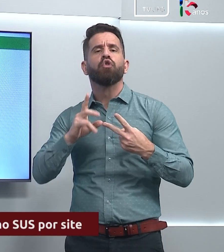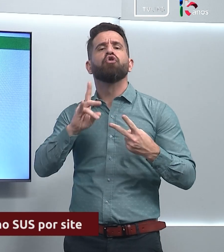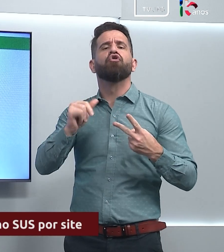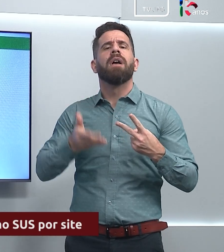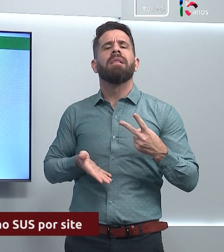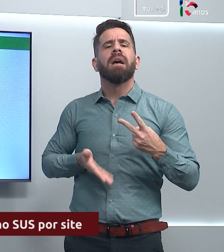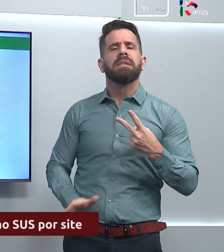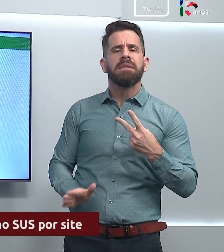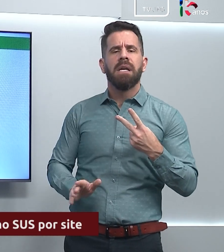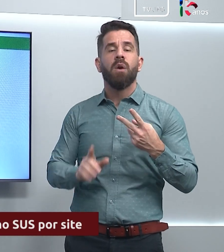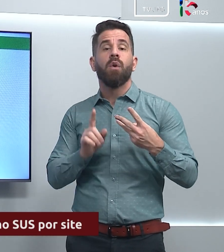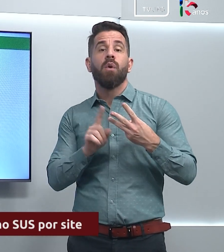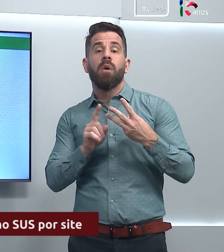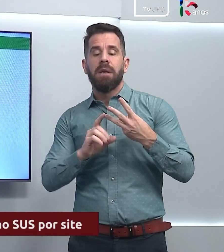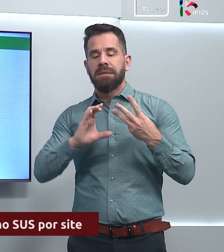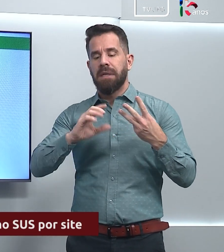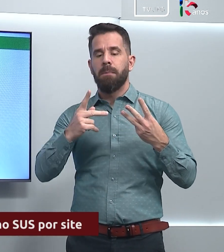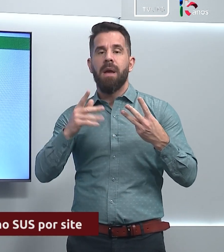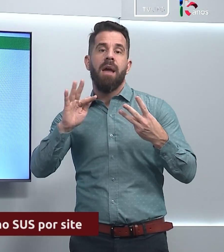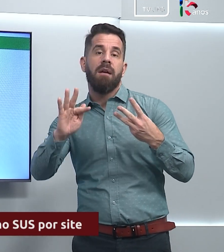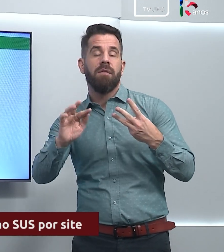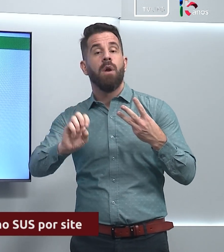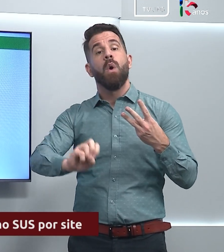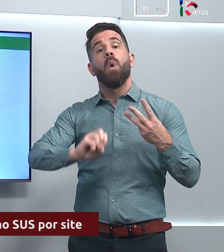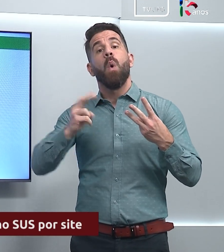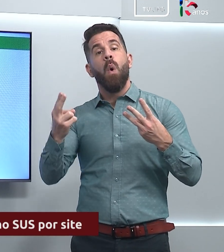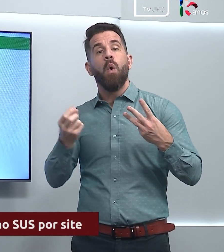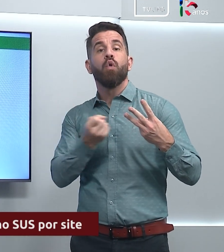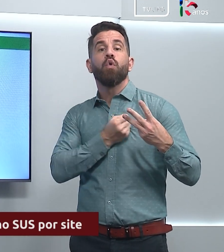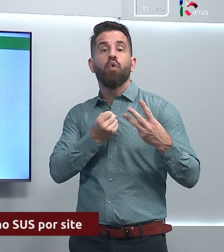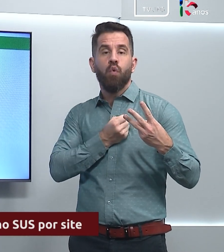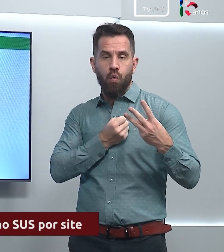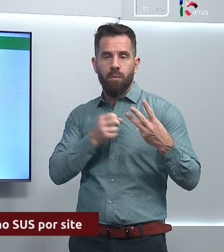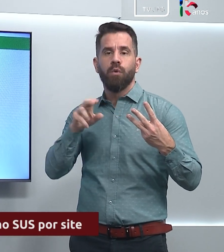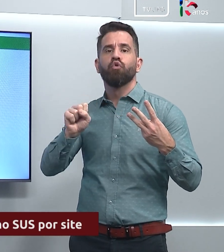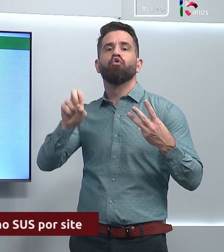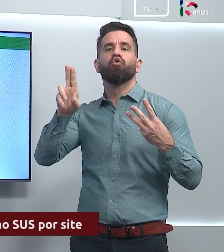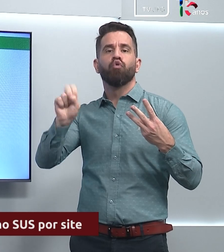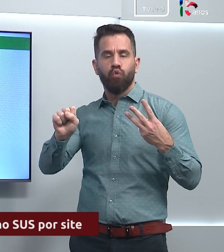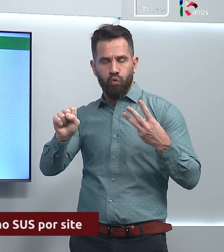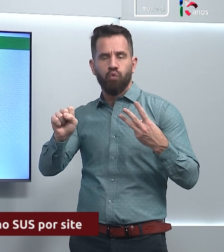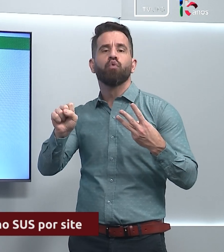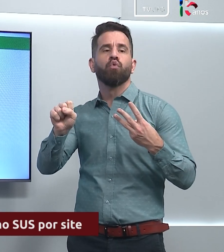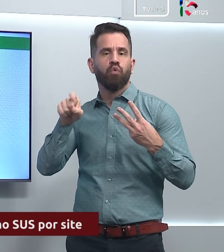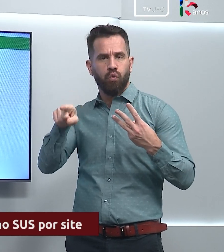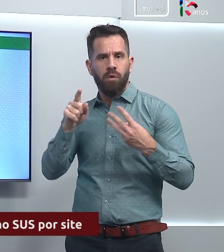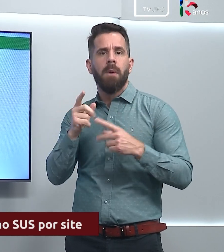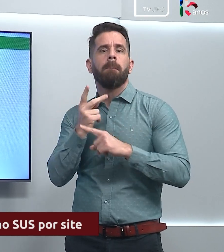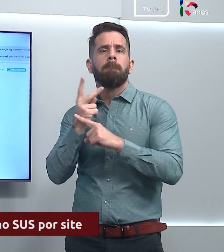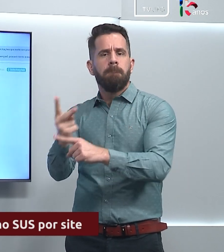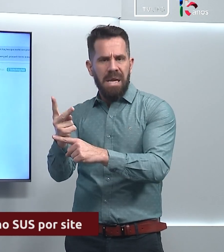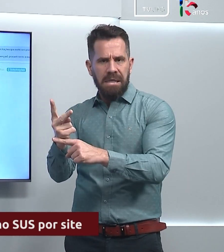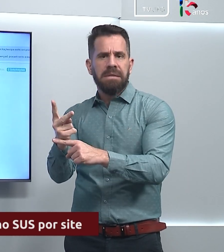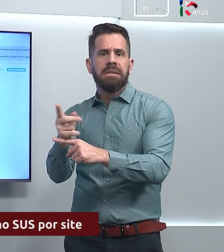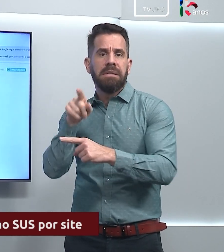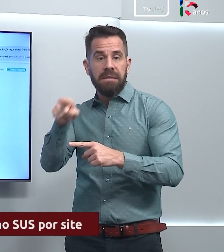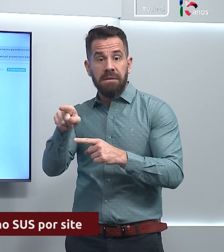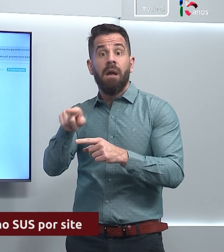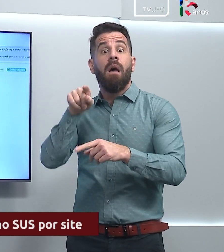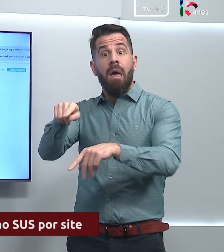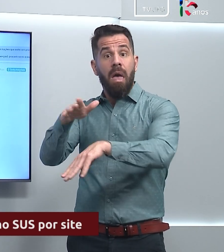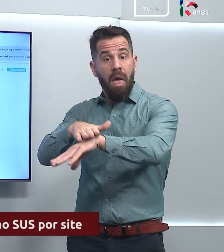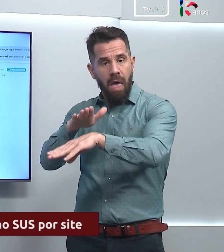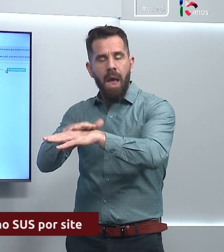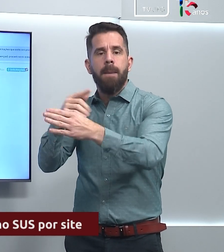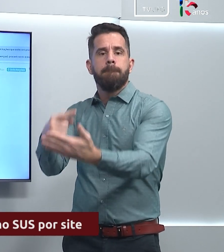CPF ou número do cartão nacional de saúde e clicar em pesquisar feito isso o site Informa a